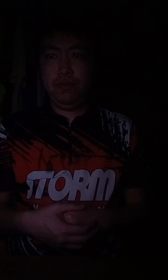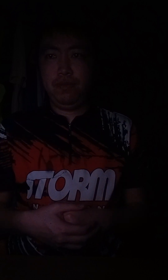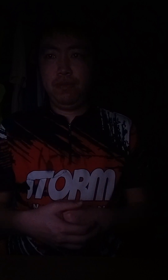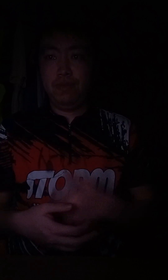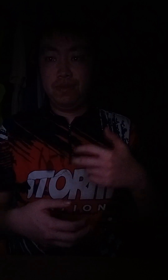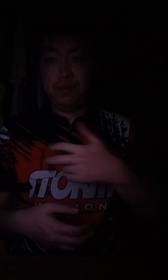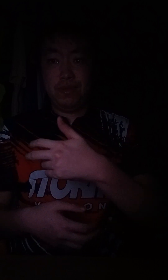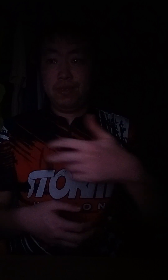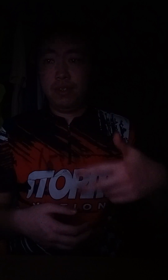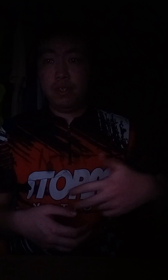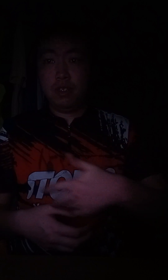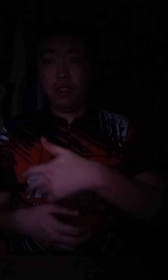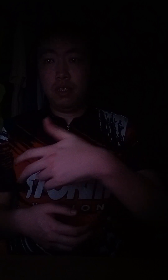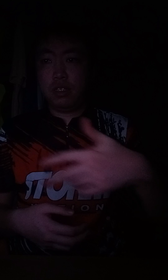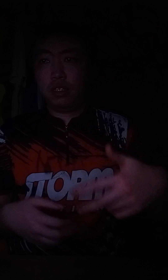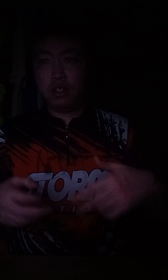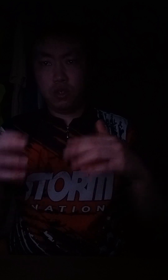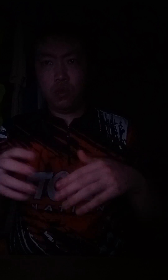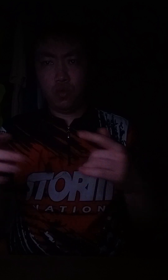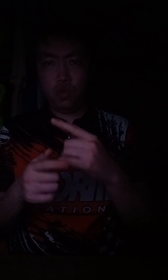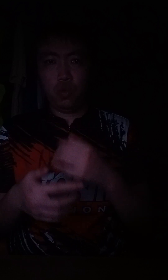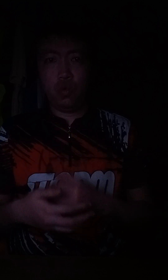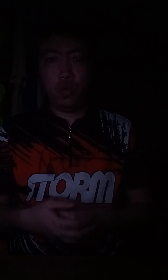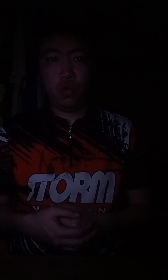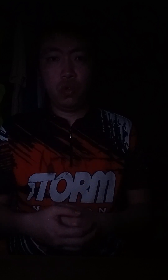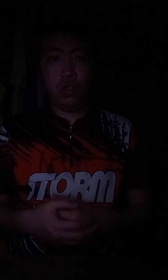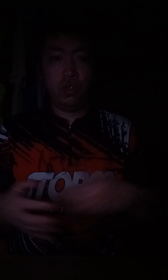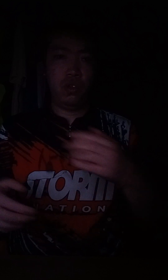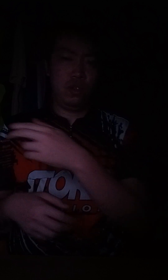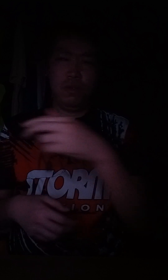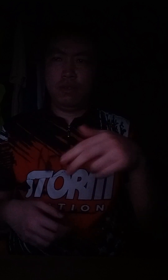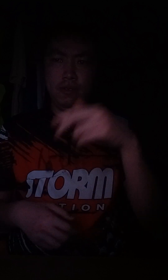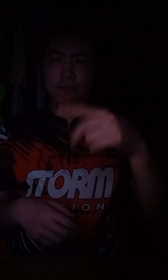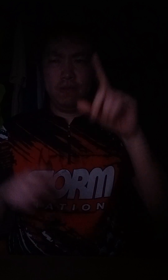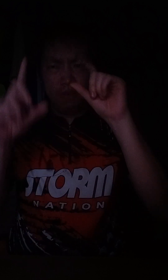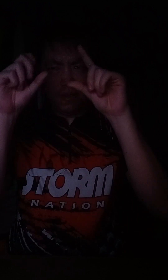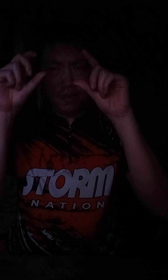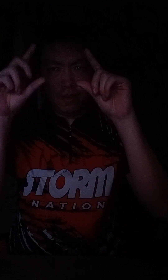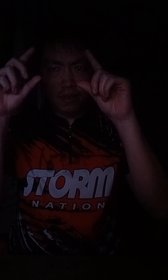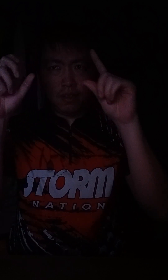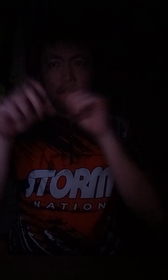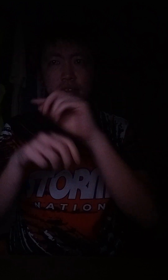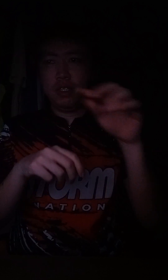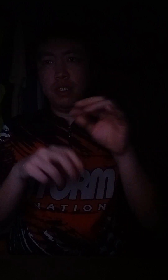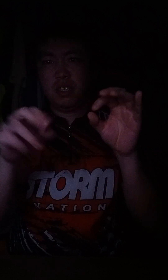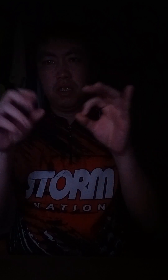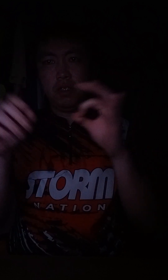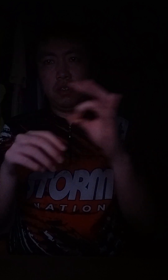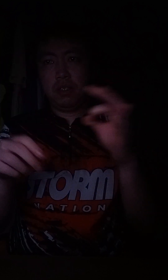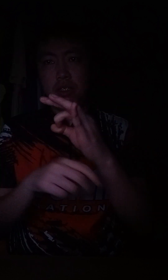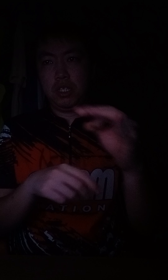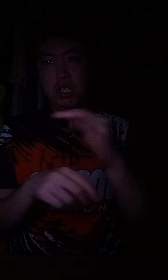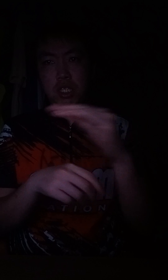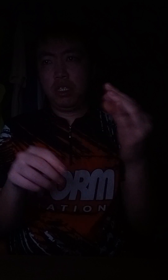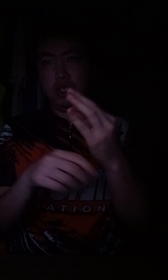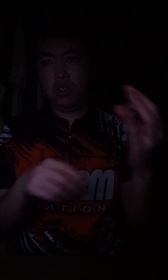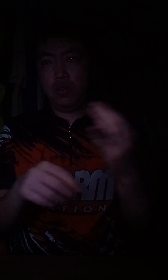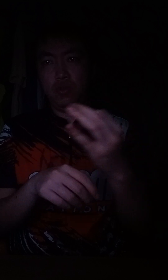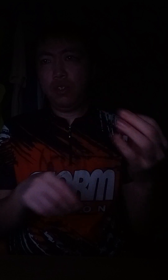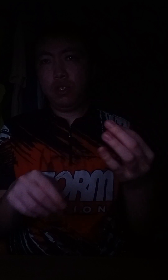대전 도심에 있는 왕복 2차로 도로. 검은색 승합차가 비상등을 켠 채 도로를 내달립니다. 그 뒤를 순찰차 한 대가